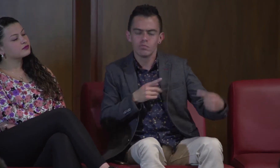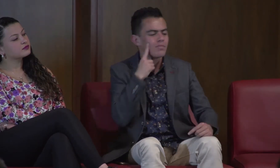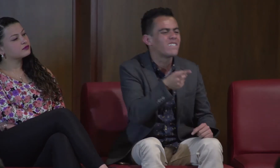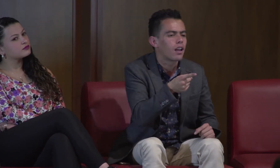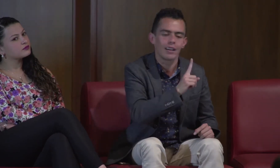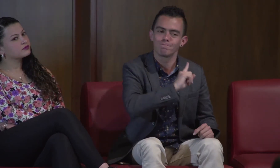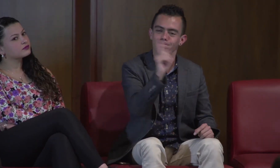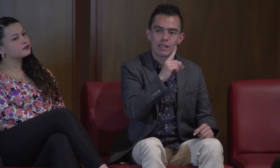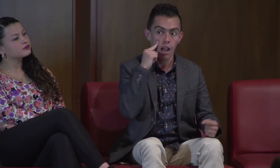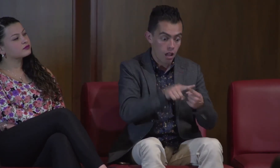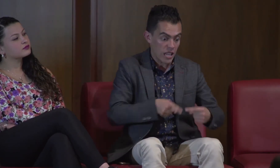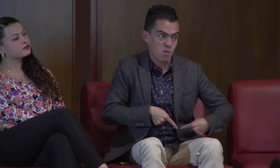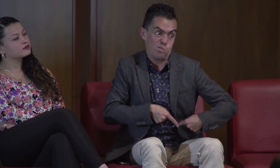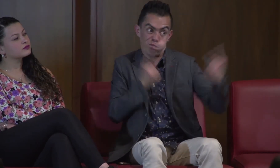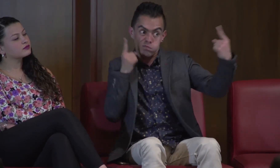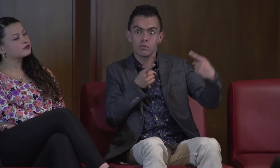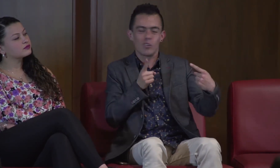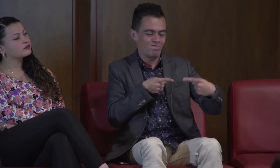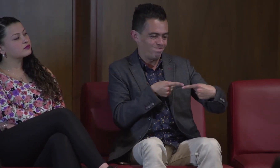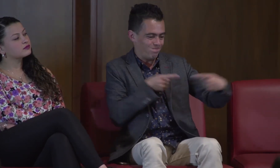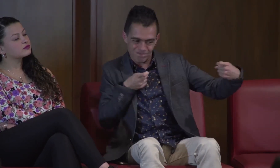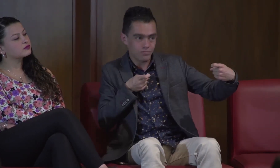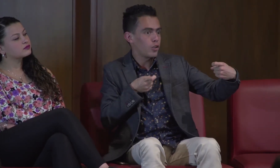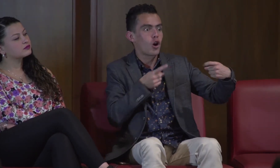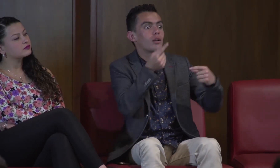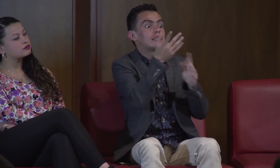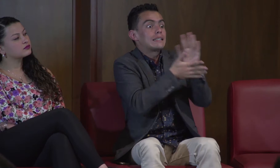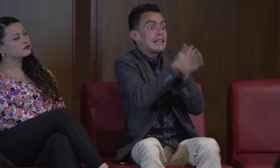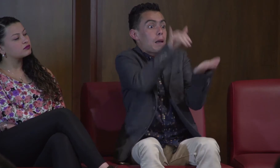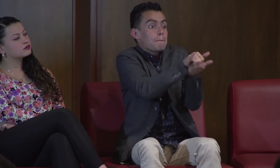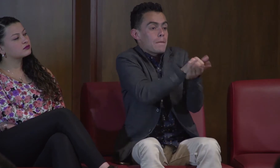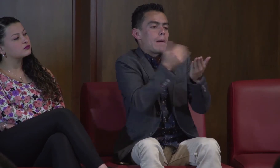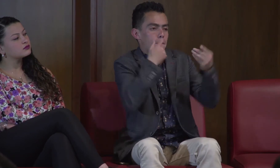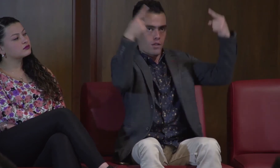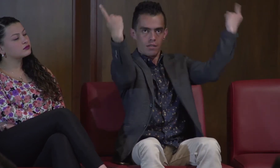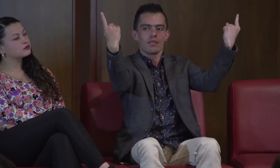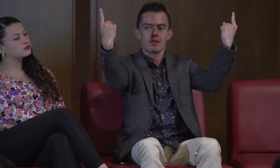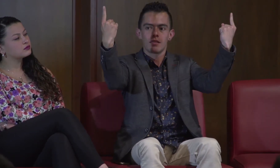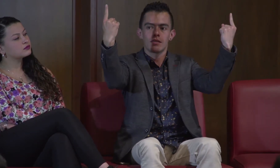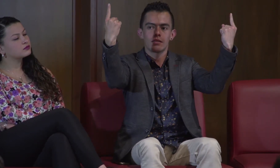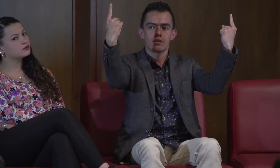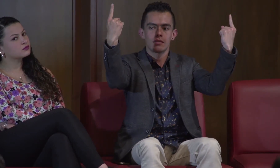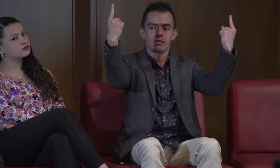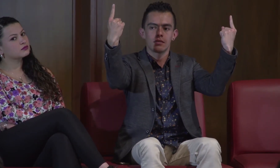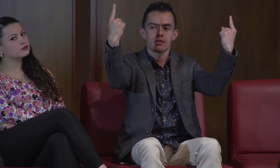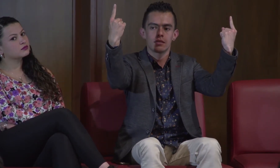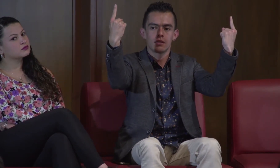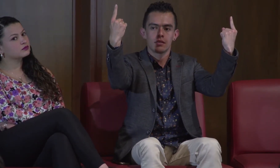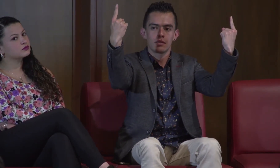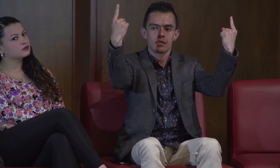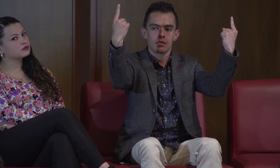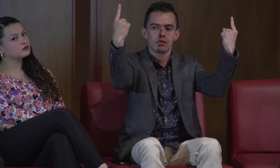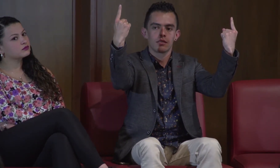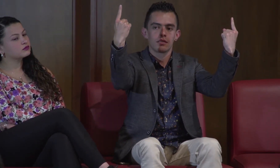documento oficial. Entonces, preguntábamos por esta otra seña para conflicto, ¿esto a ti qué te evoca? Entonces, no podríamos pensar en la misma